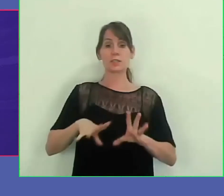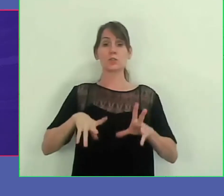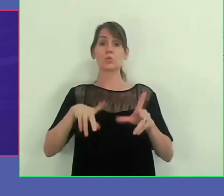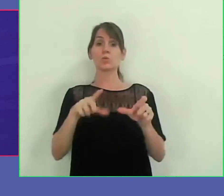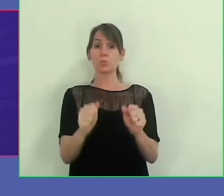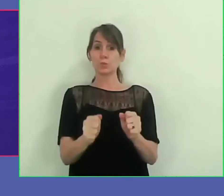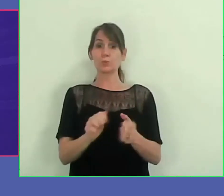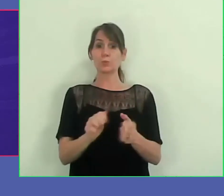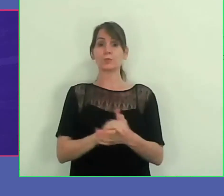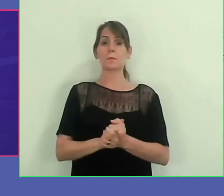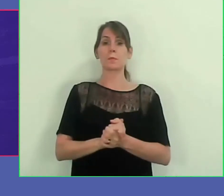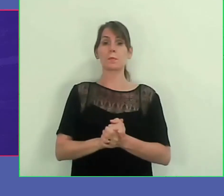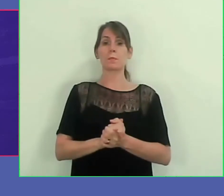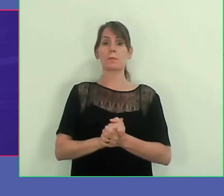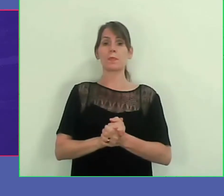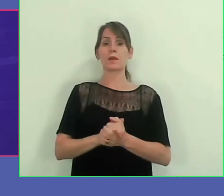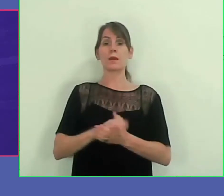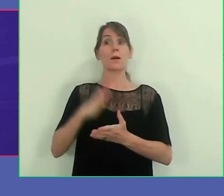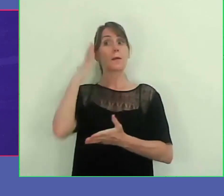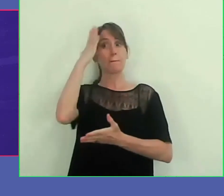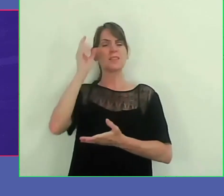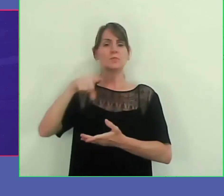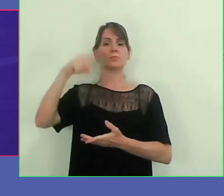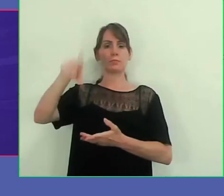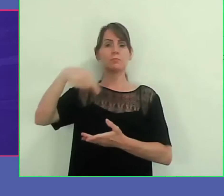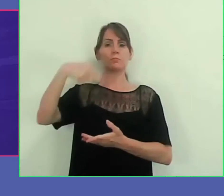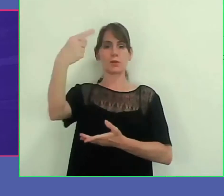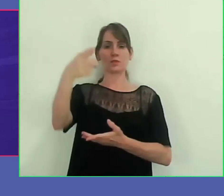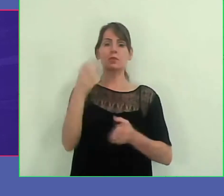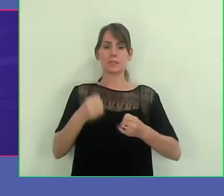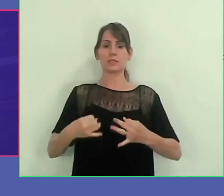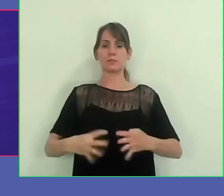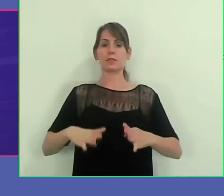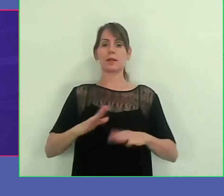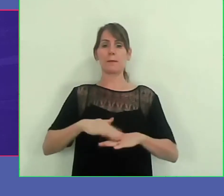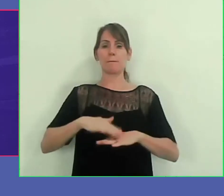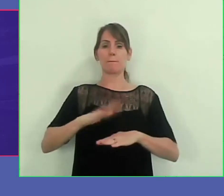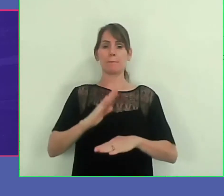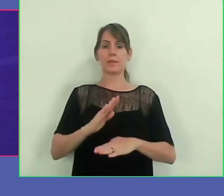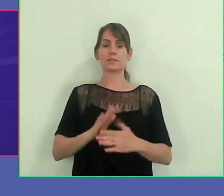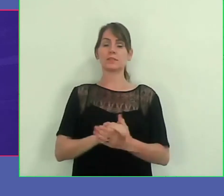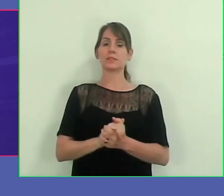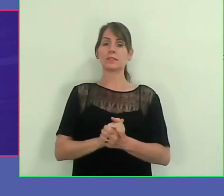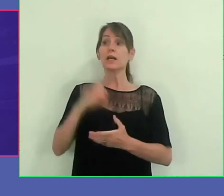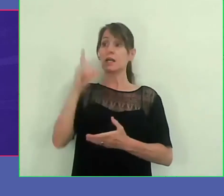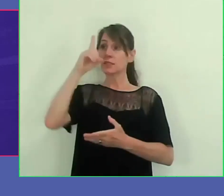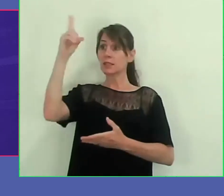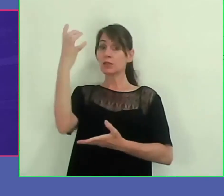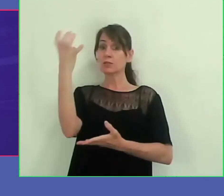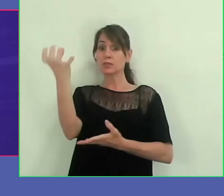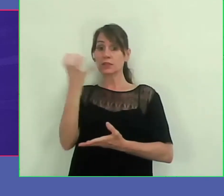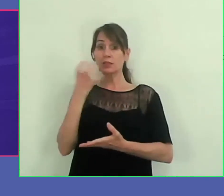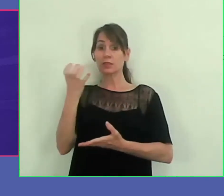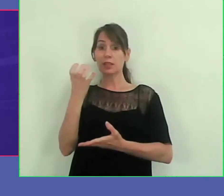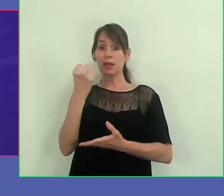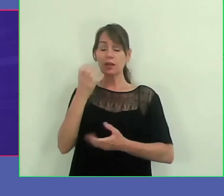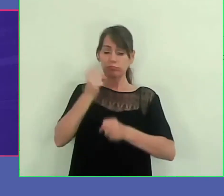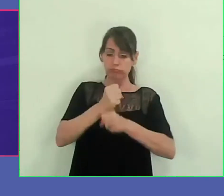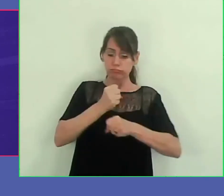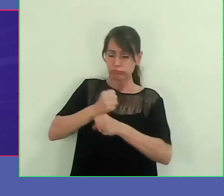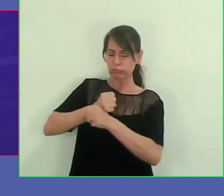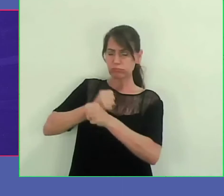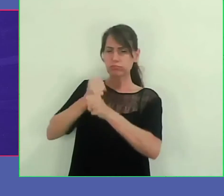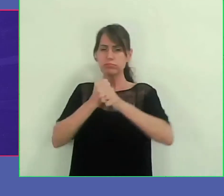na próxima mensagem. E a intenção de Deus é nos edificar em um edifício só,